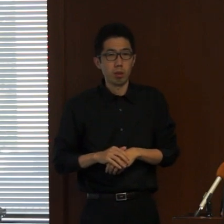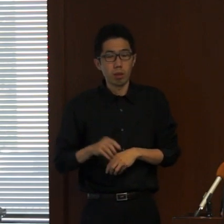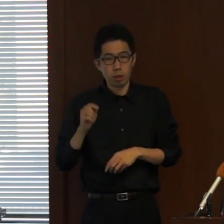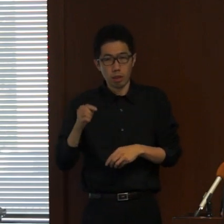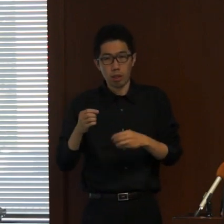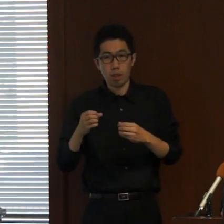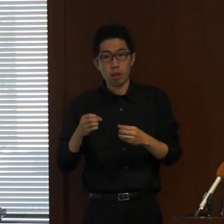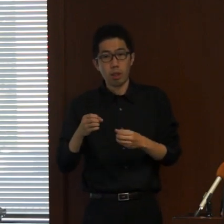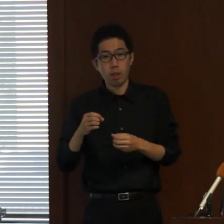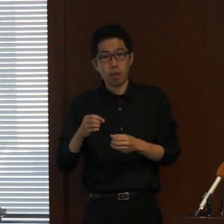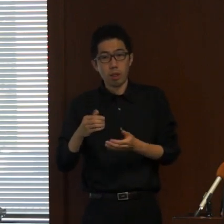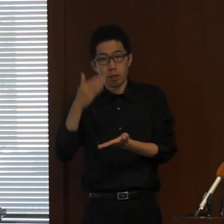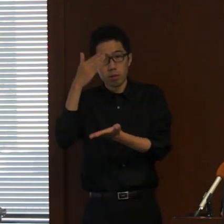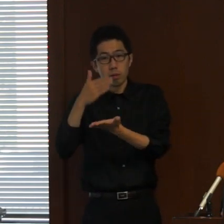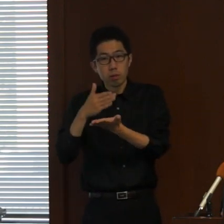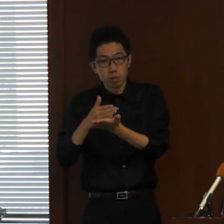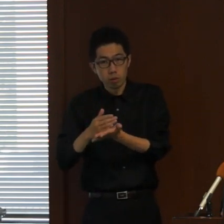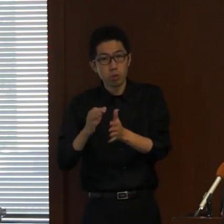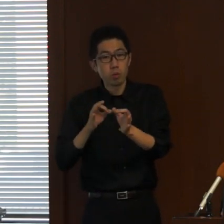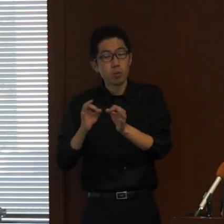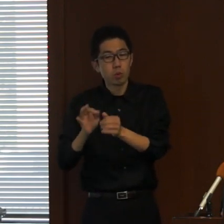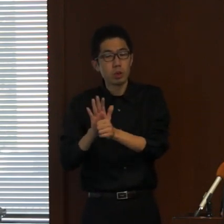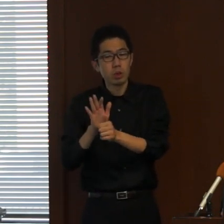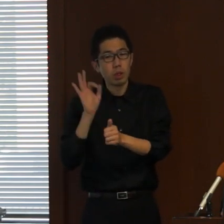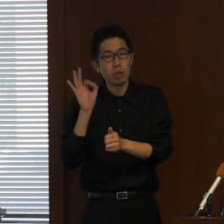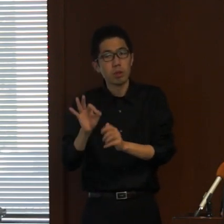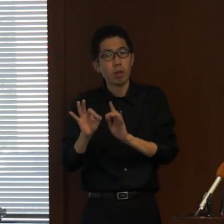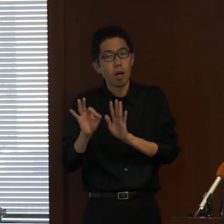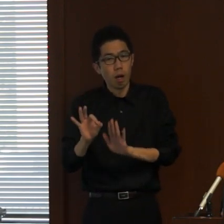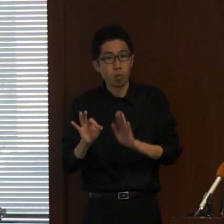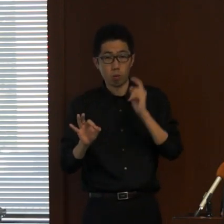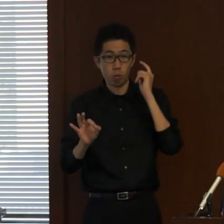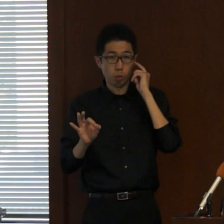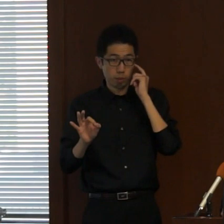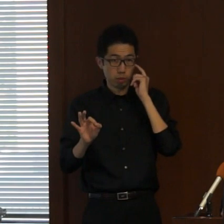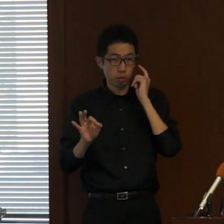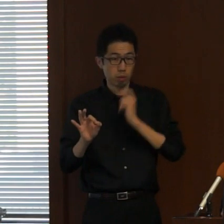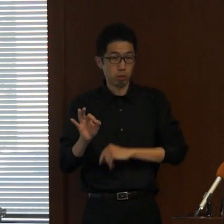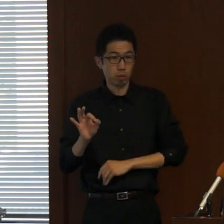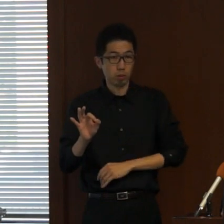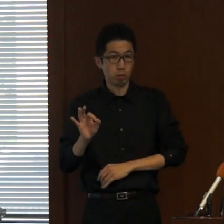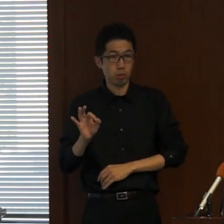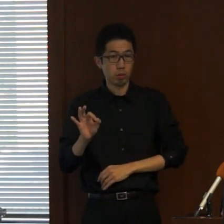対しては支給されると思うんですけれども、その点で、